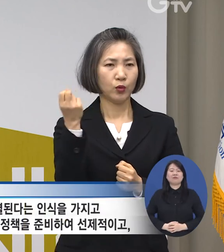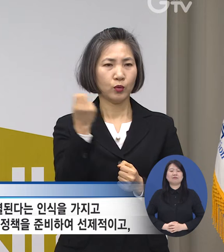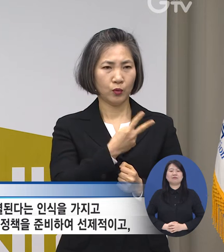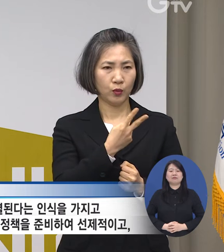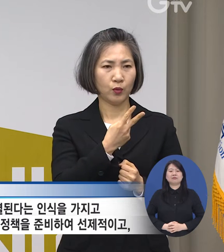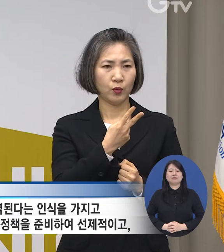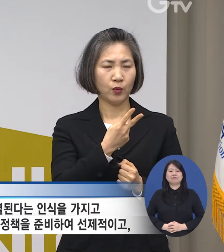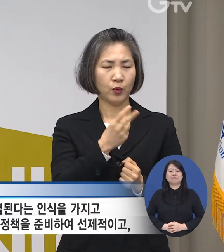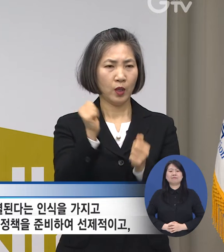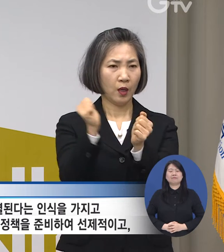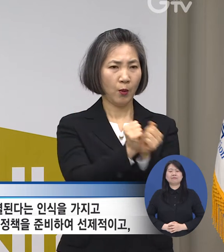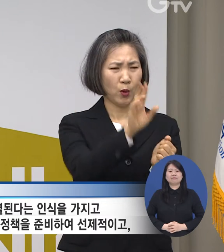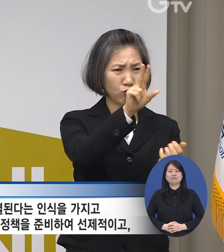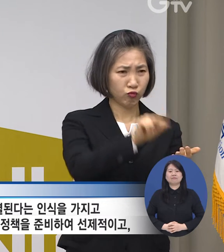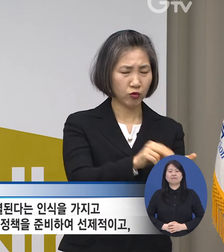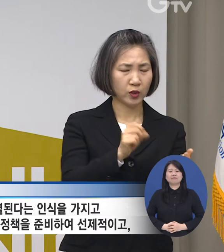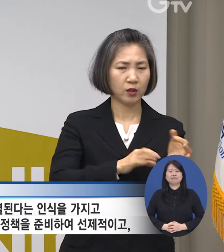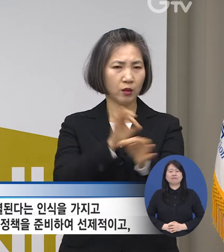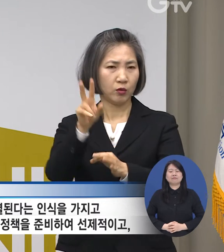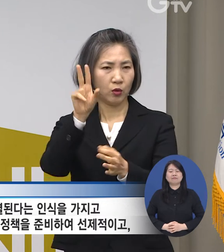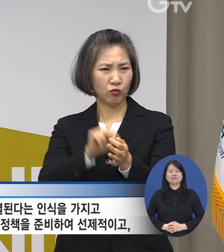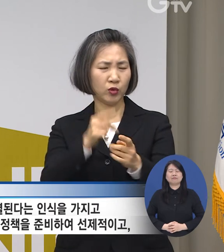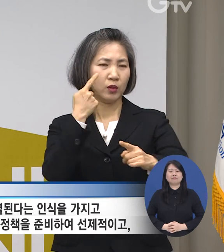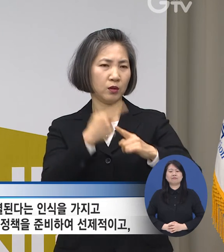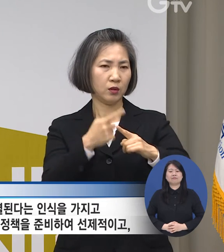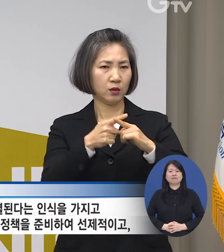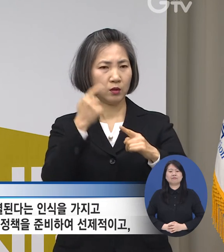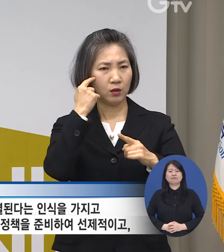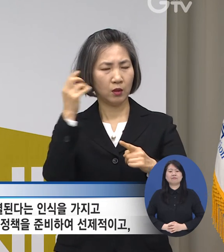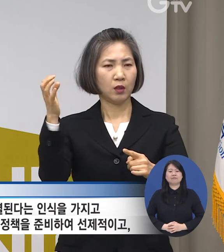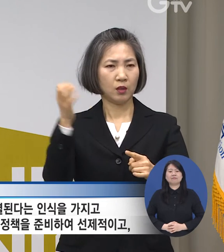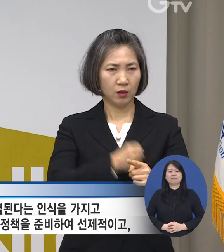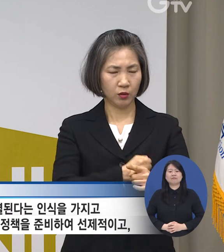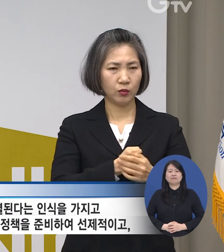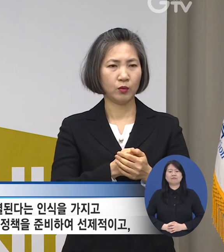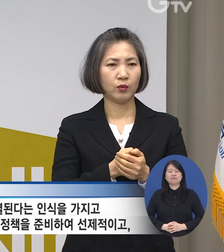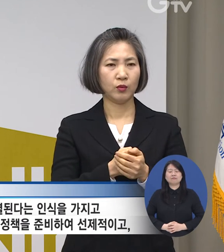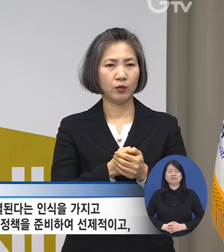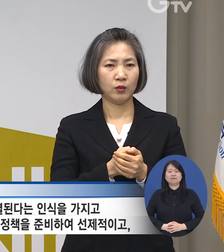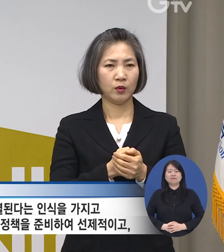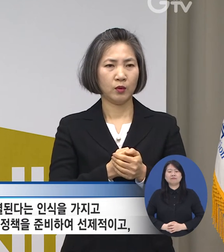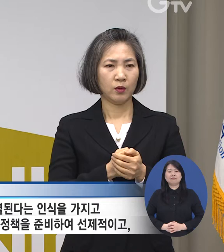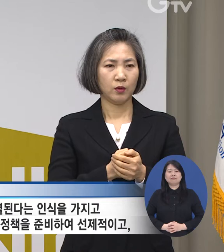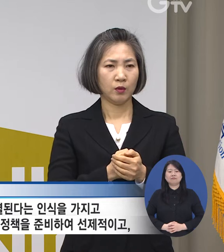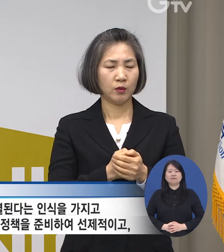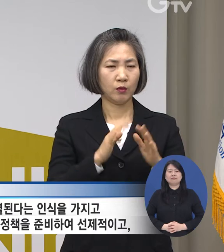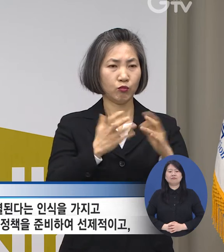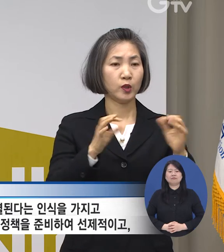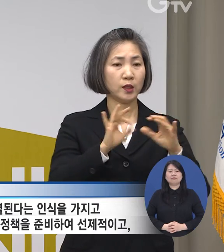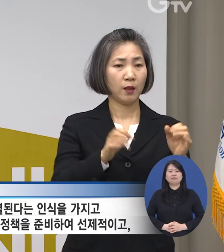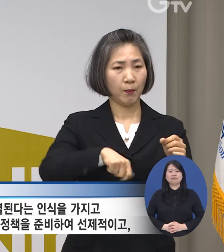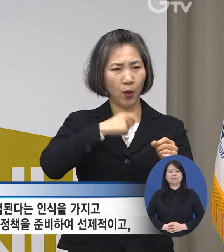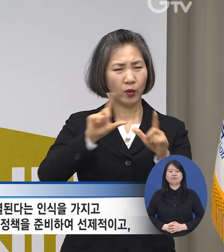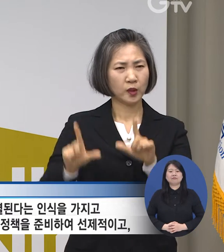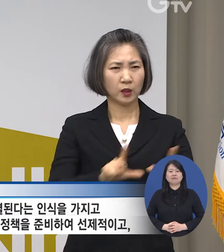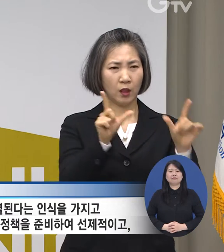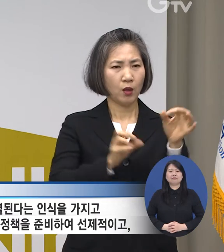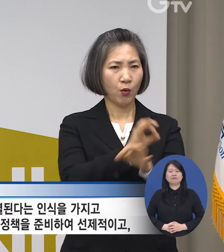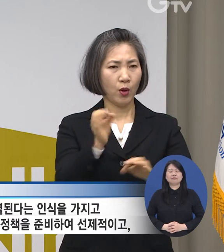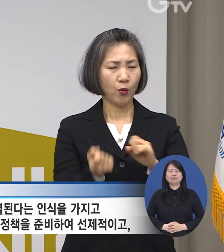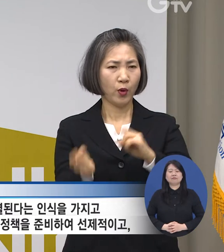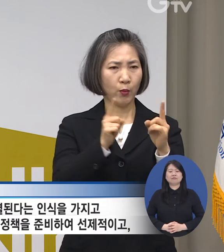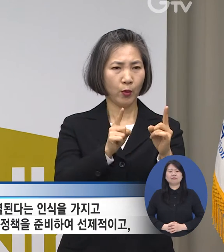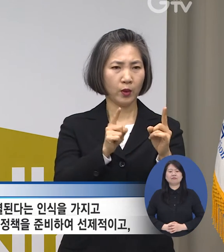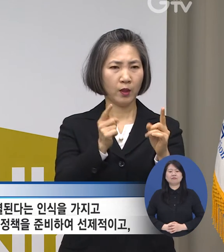앞으로도 감염병 문제는 경제 문제와 직결된다는 인식을 가지고 민생 경제 회복을 위해 상황에